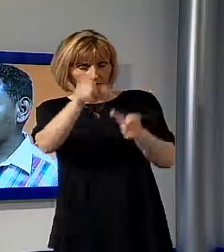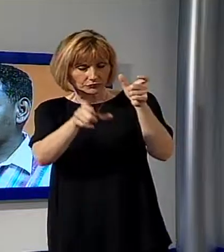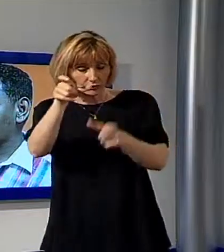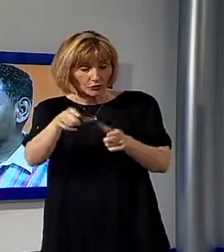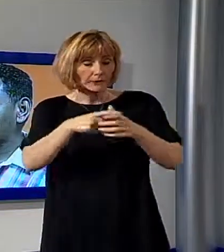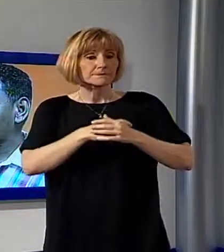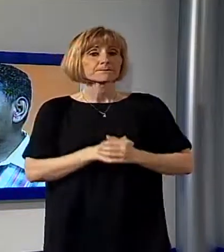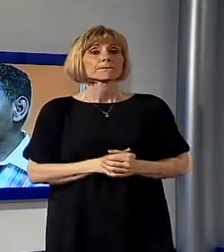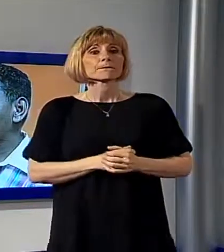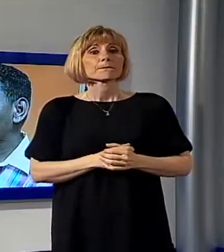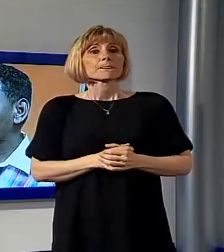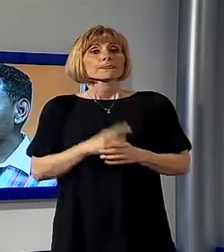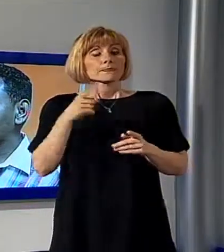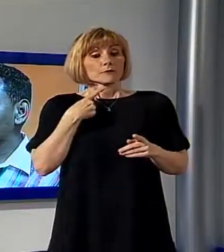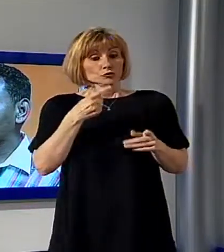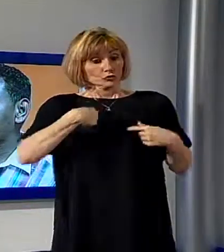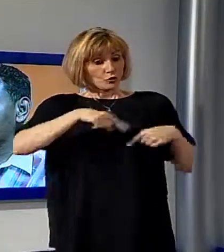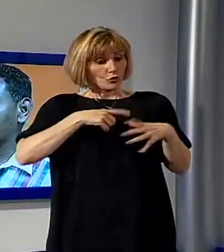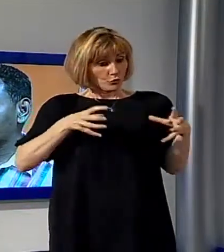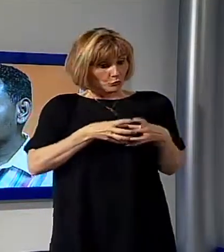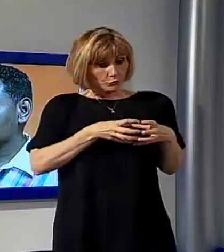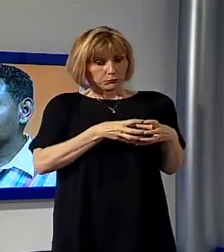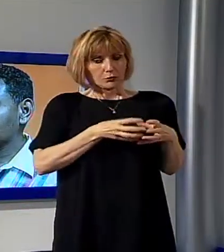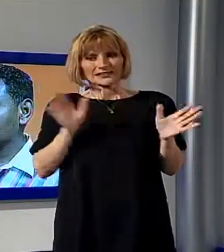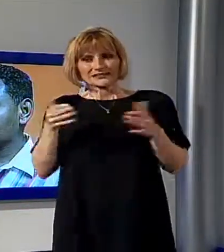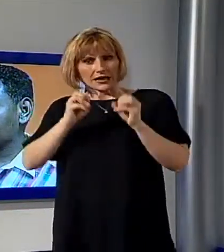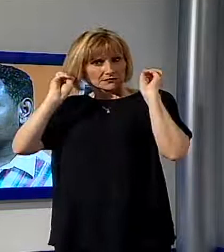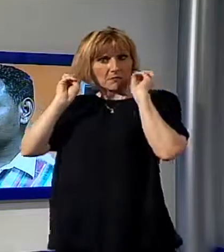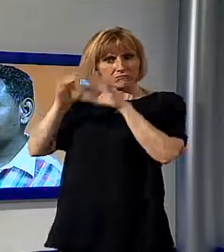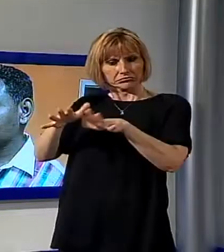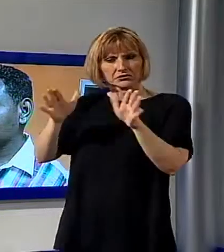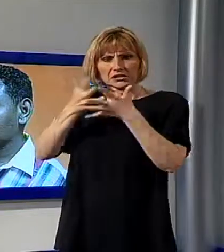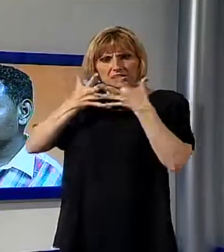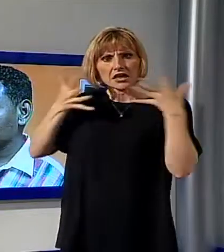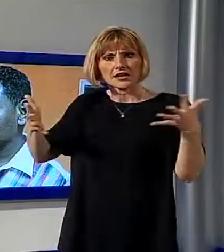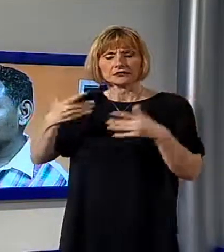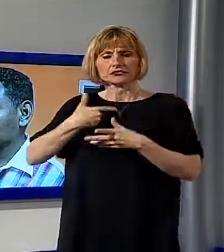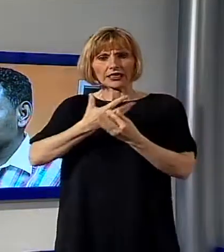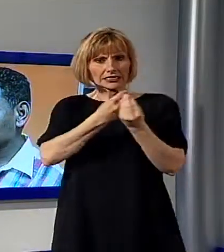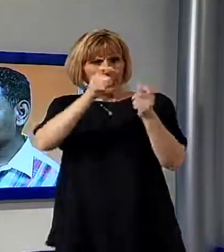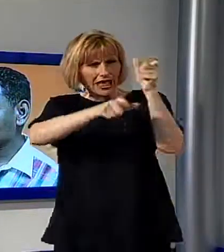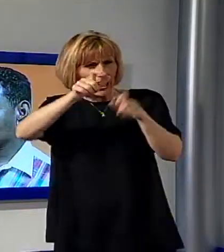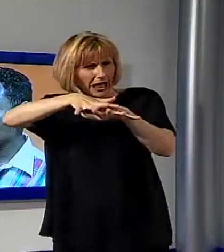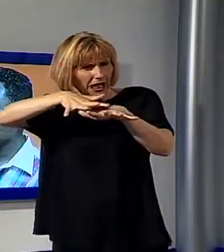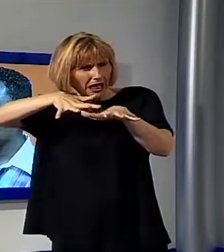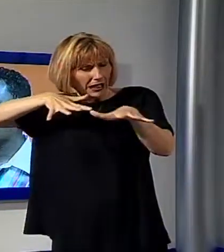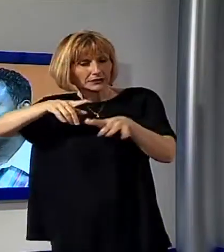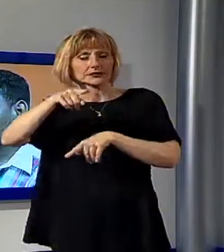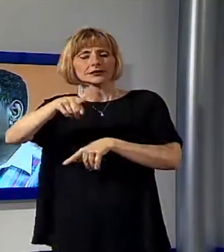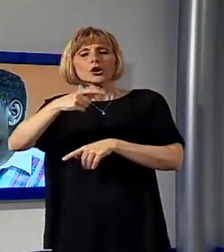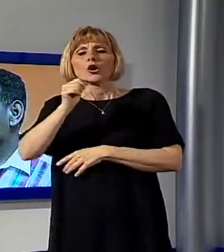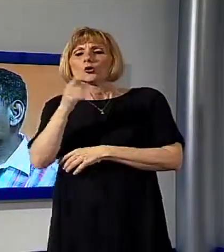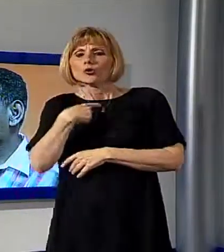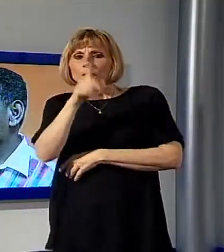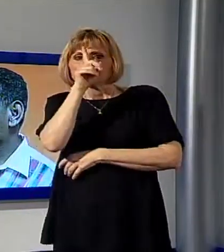messi in un casolare, una stanza grande dove eravamo insieme a tantissime altre persone, e in quella stanza tu non puoi devi